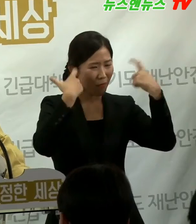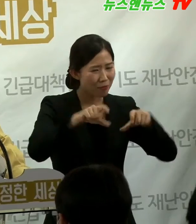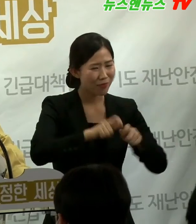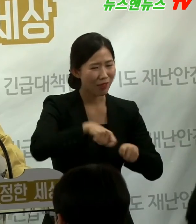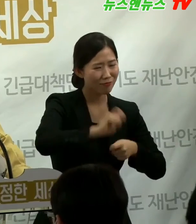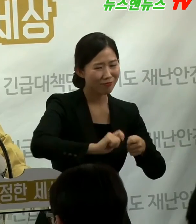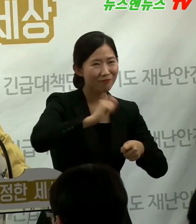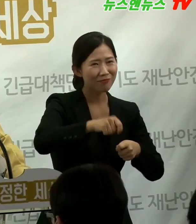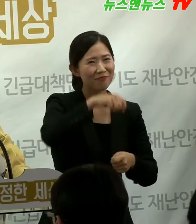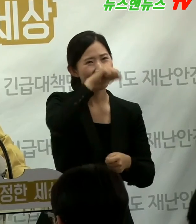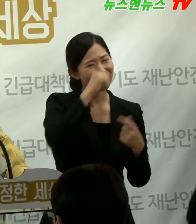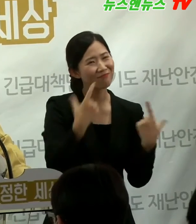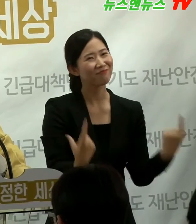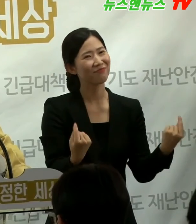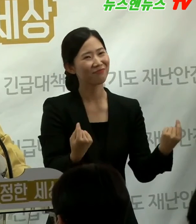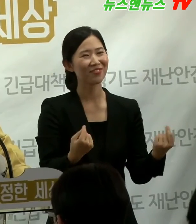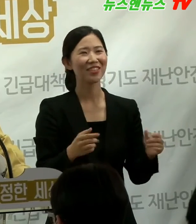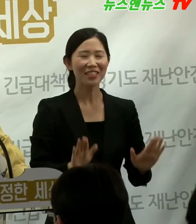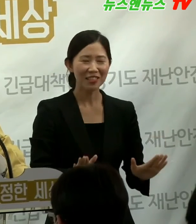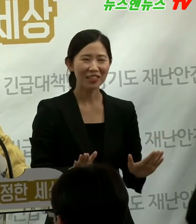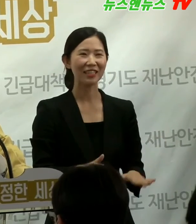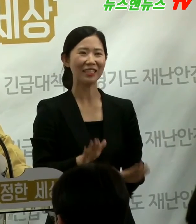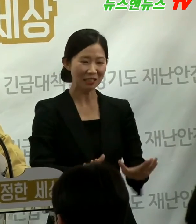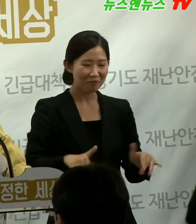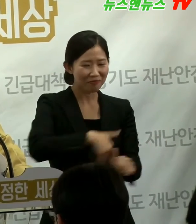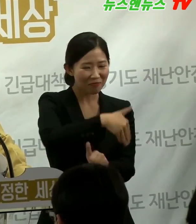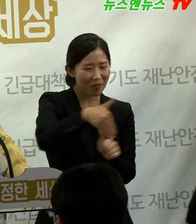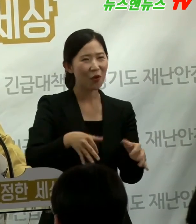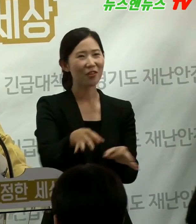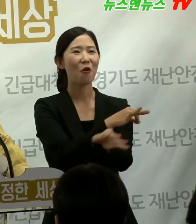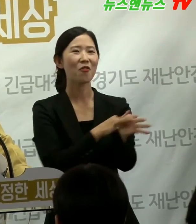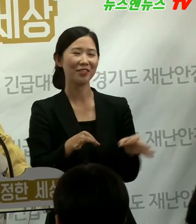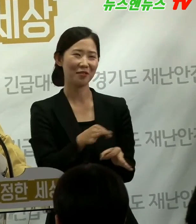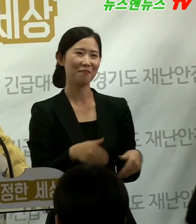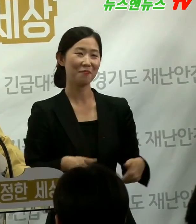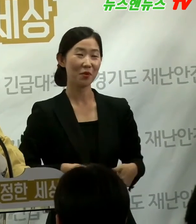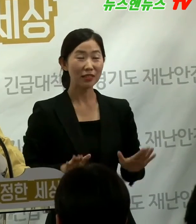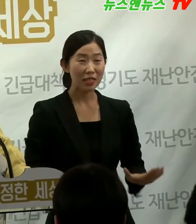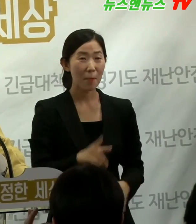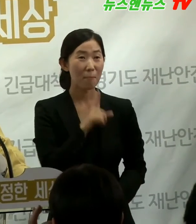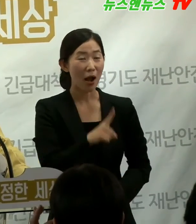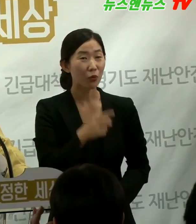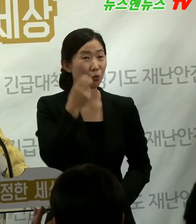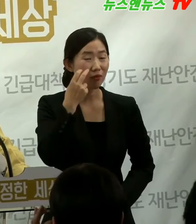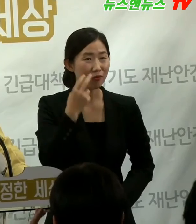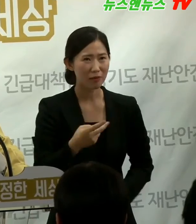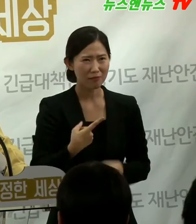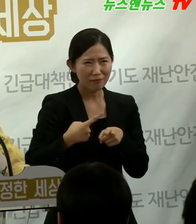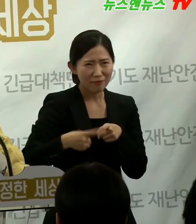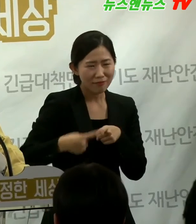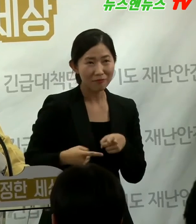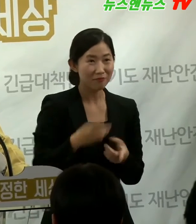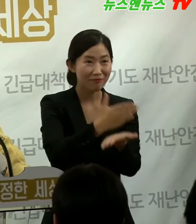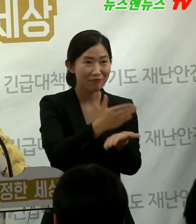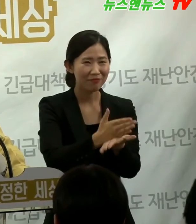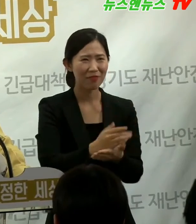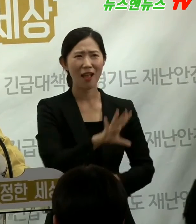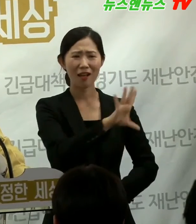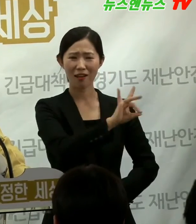그게 현실의 경제다 이렇게 생각합니다. 이건 반은 농담이기 때문에 이걸 분석하지 마십시오. 가끔씩